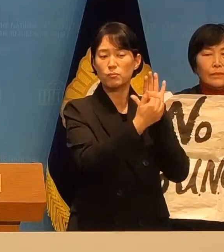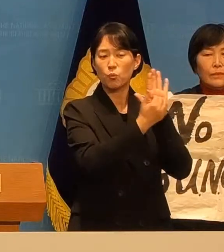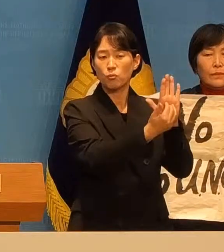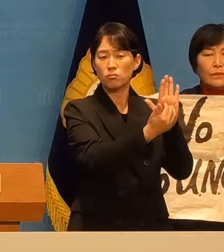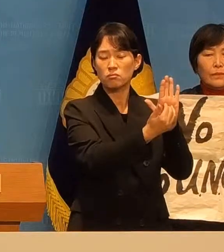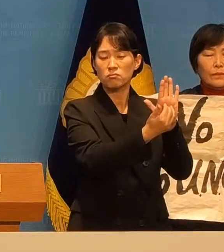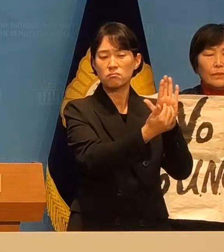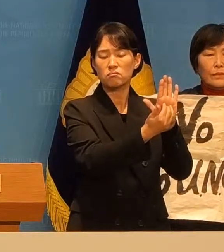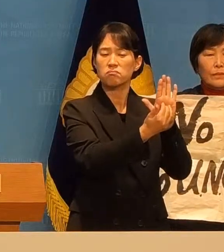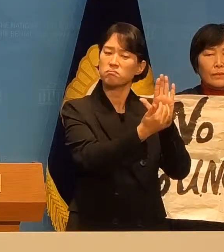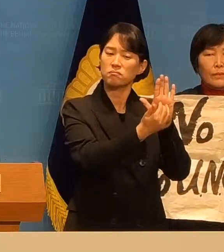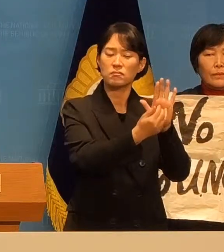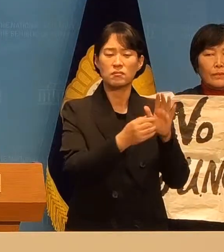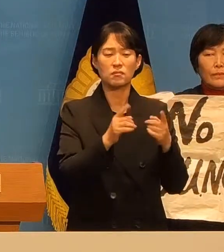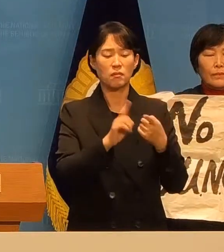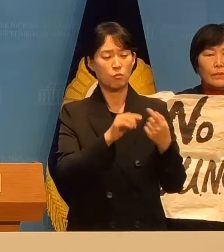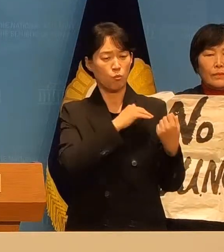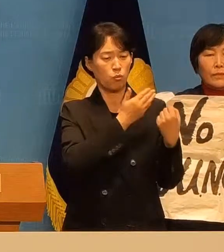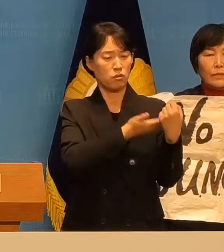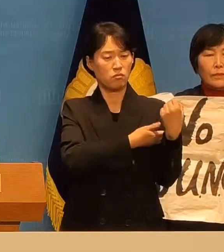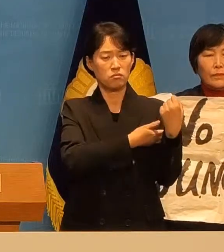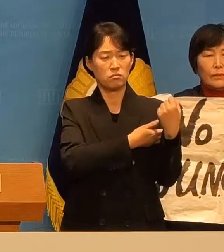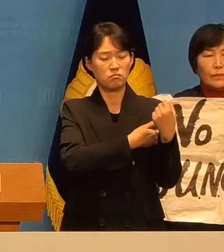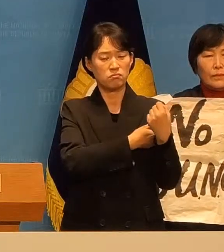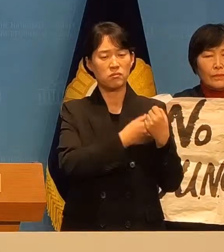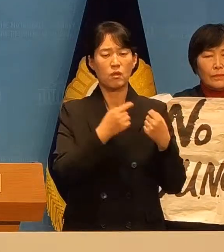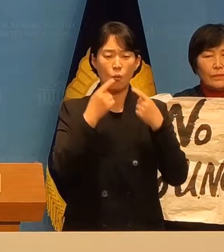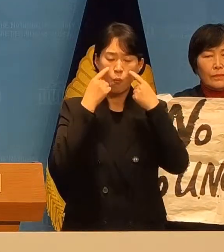대한 권리는 이거는 분명하게